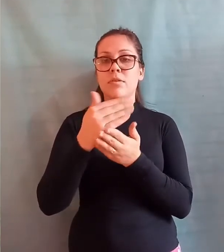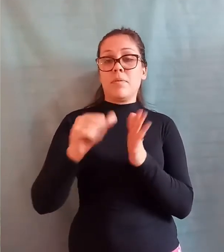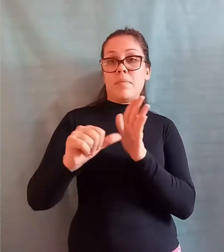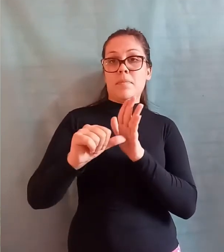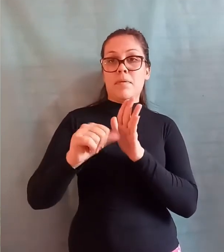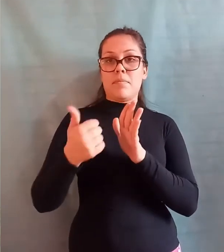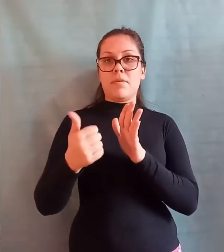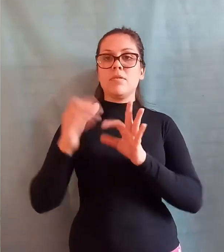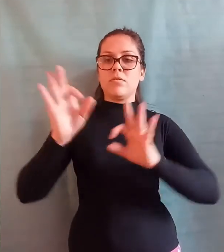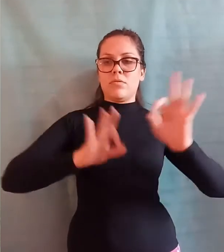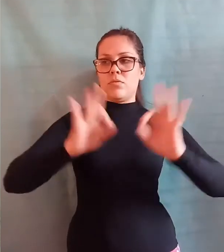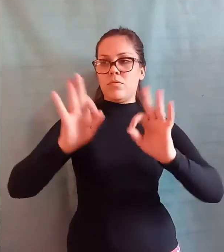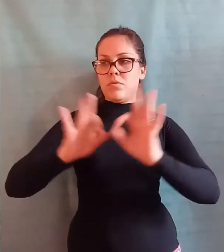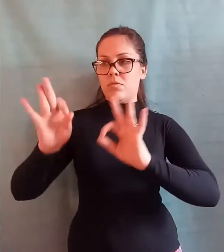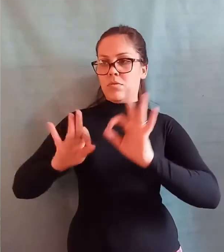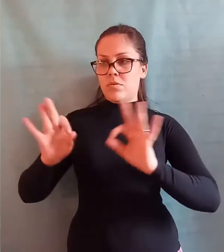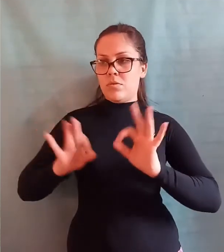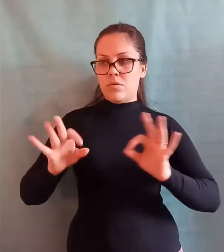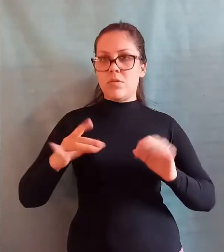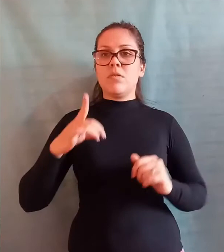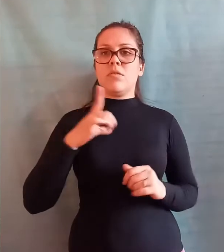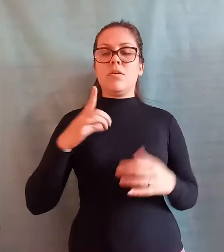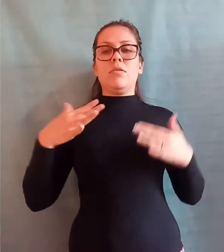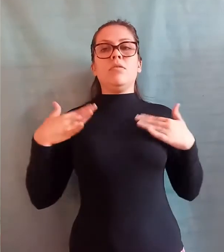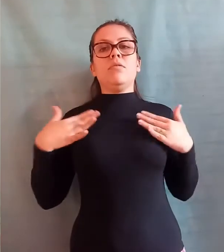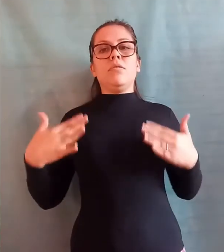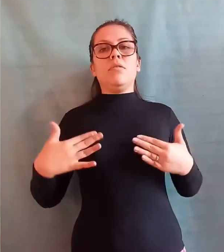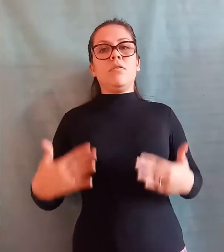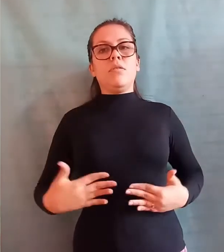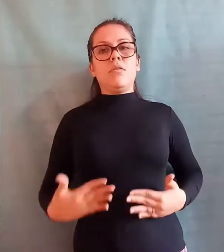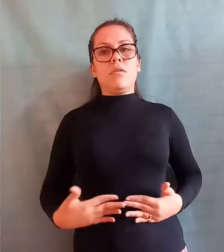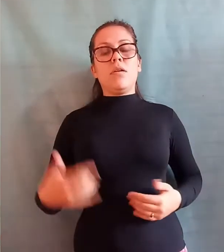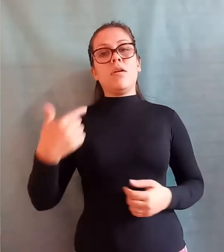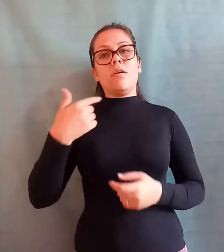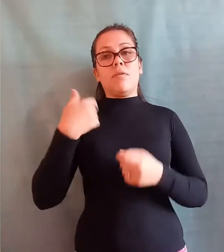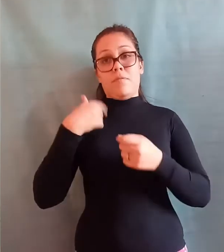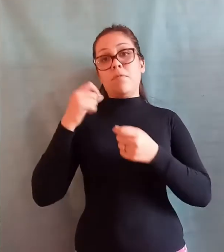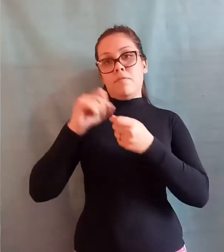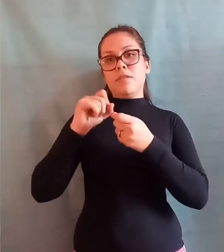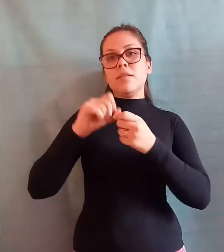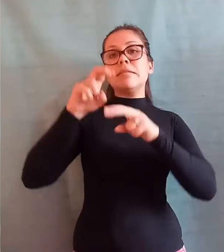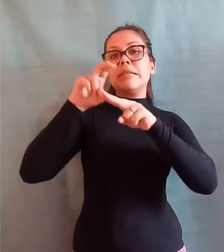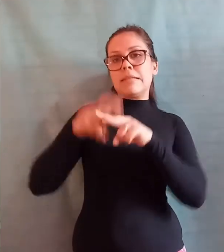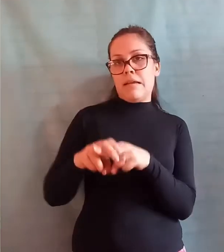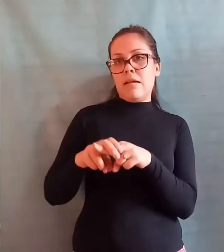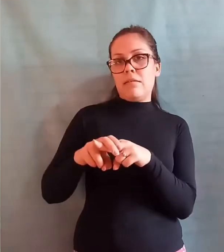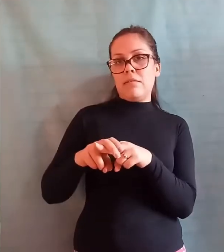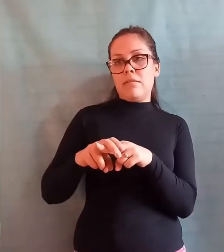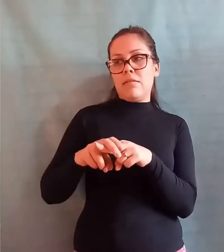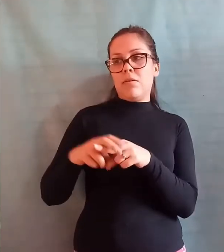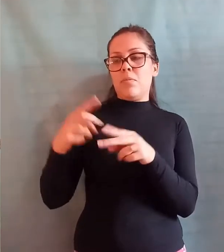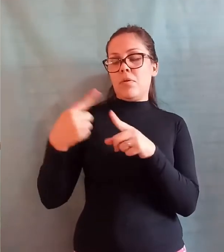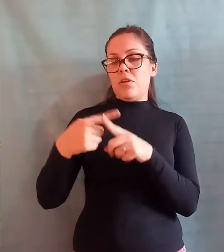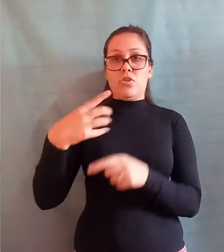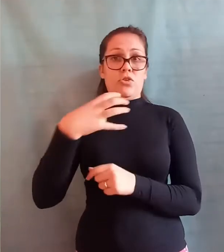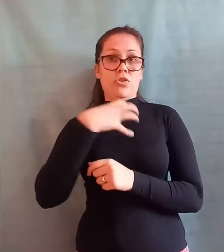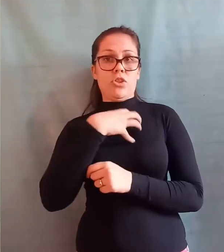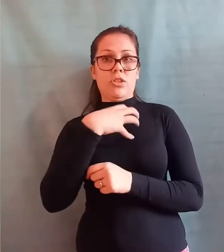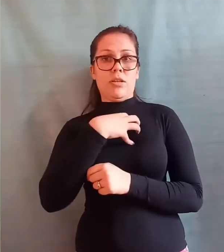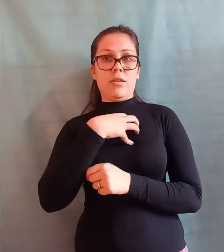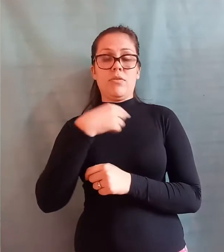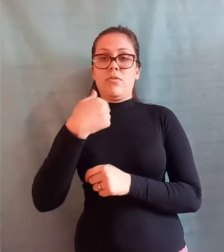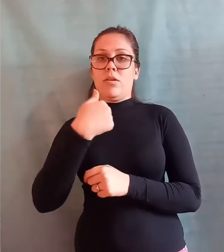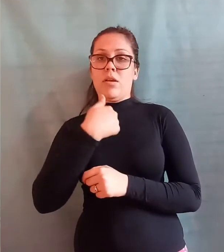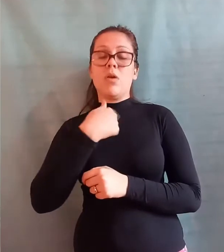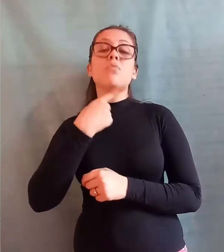técnica, primeiro a gente se organiza, né? Organiza a nossa postura. Eu vou fazer sentada, porque é como eu me sinto mais